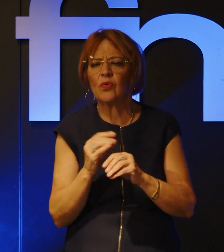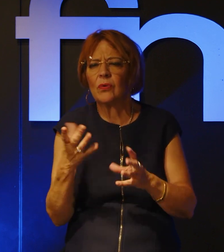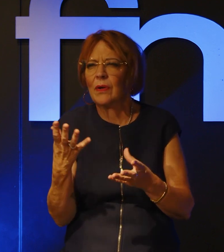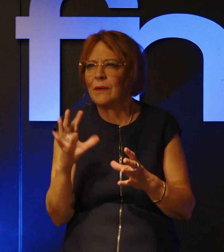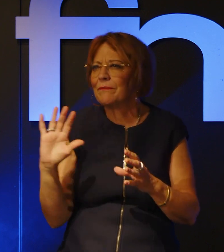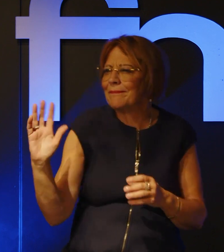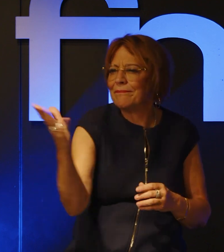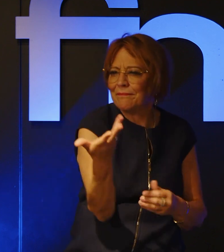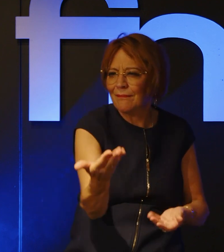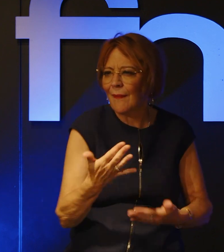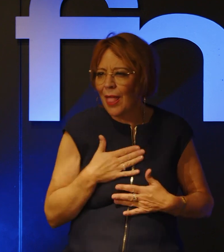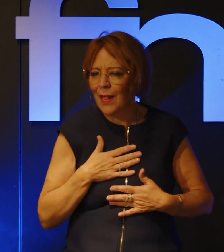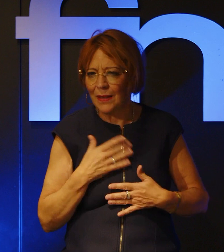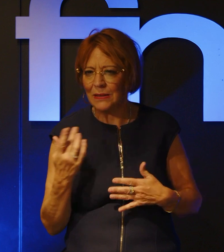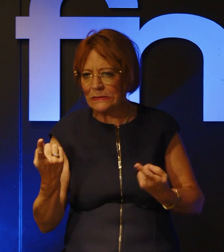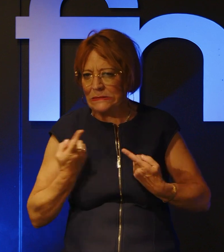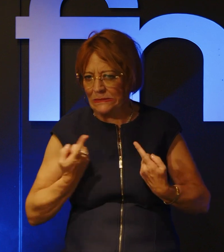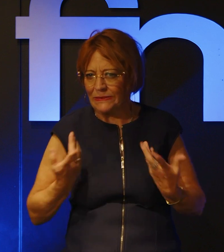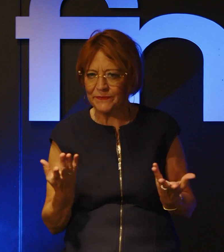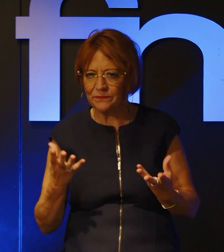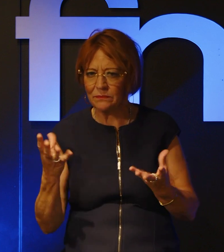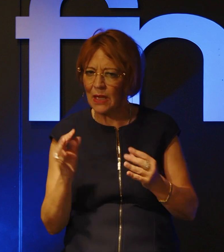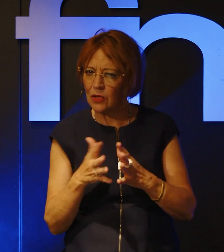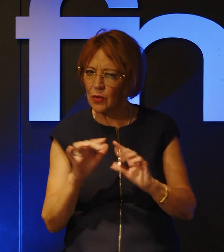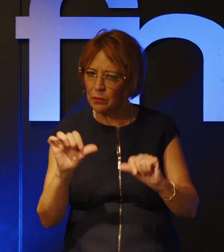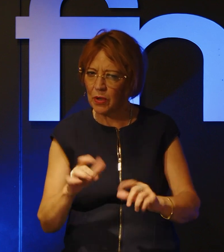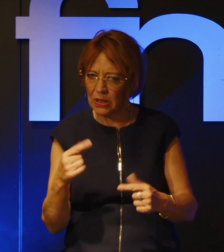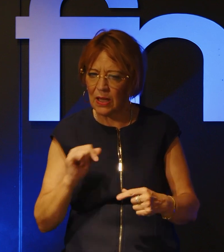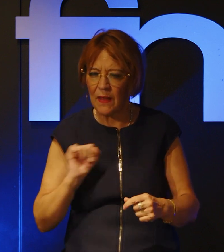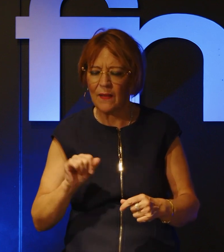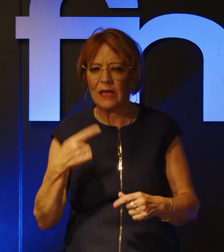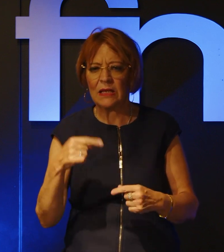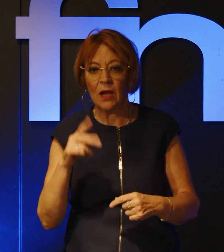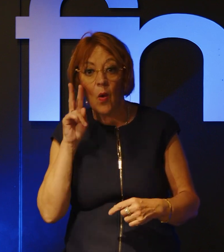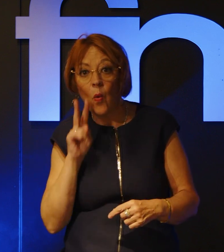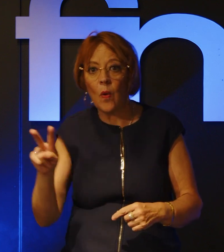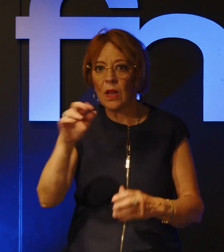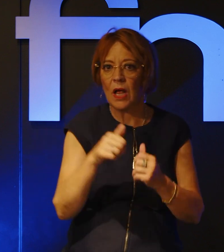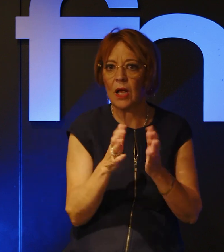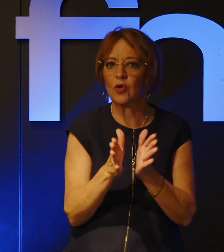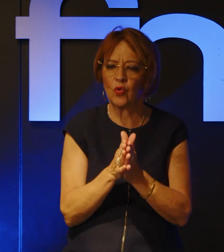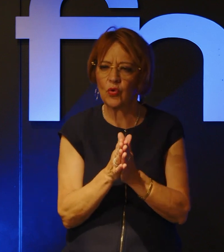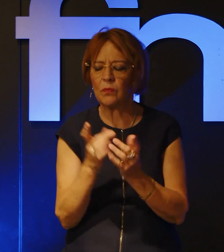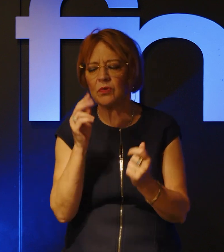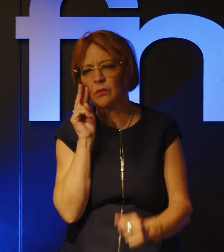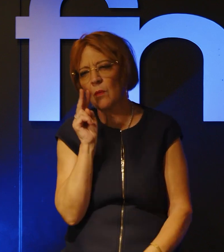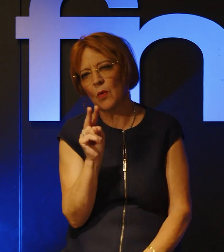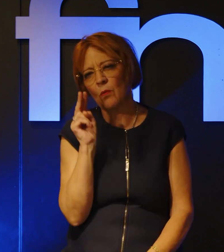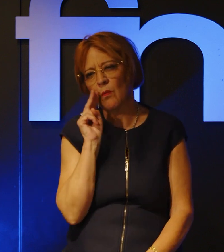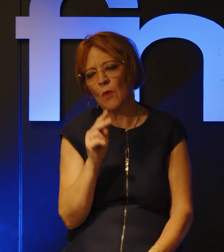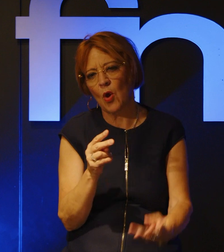conjunturais mas essencialmente de algo mais estrutural olhar para a conjuntura merecia é uma observação em